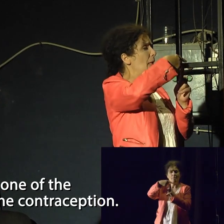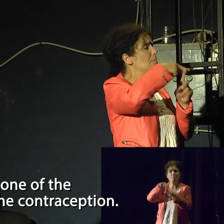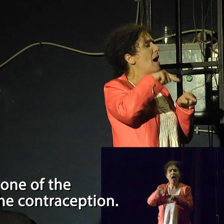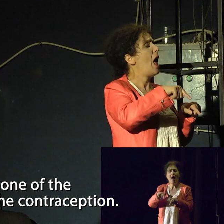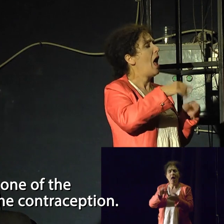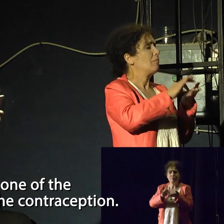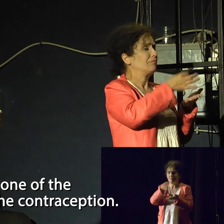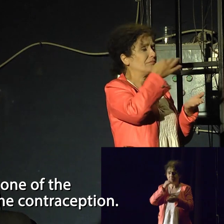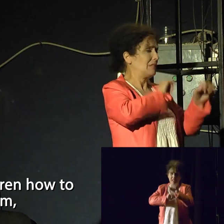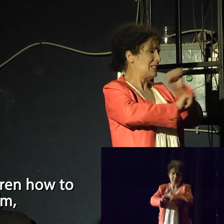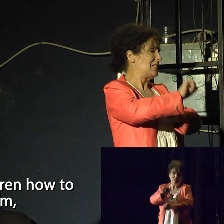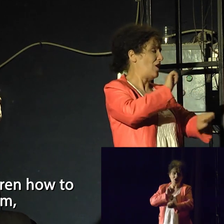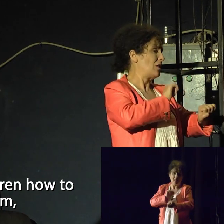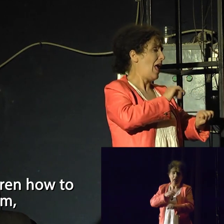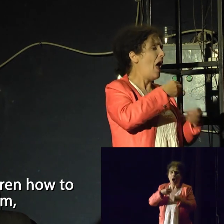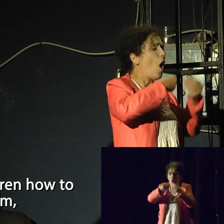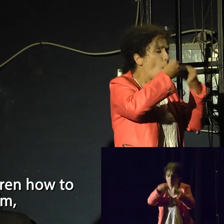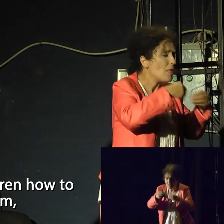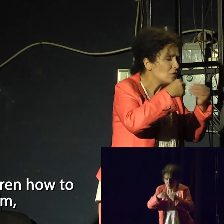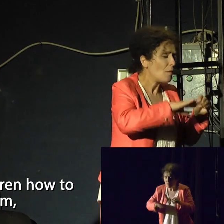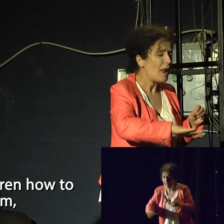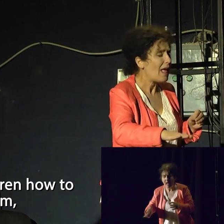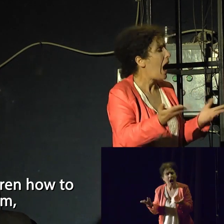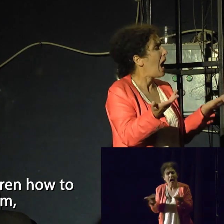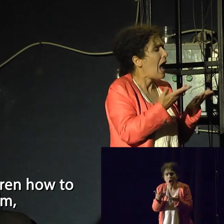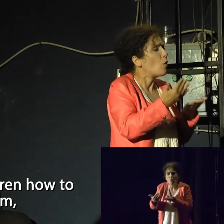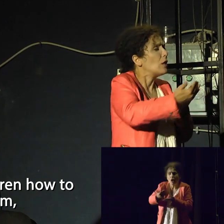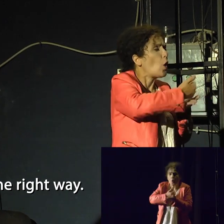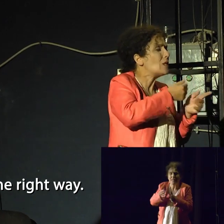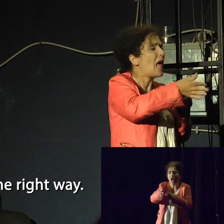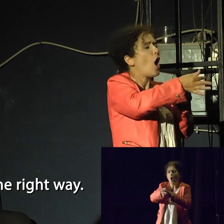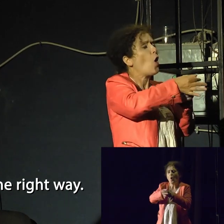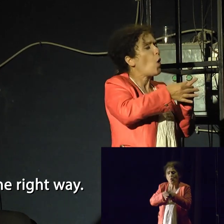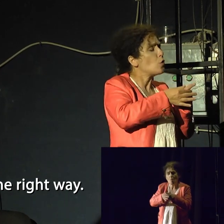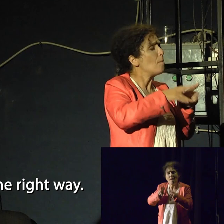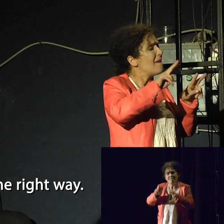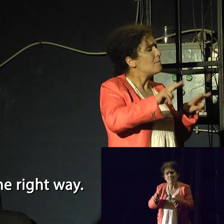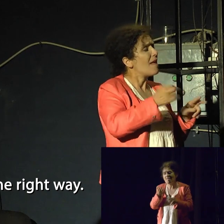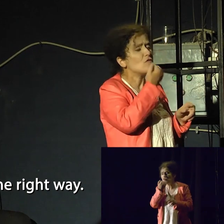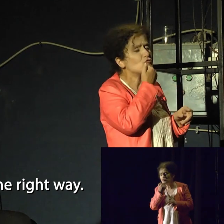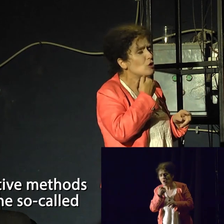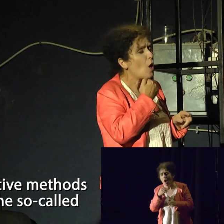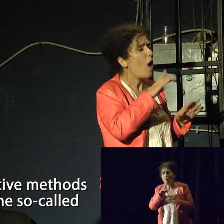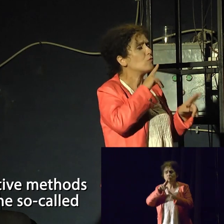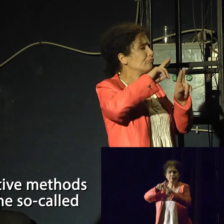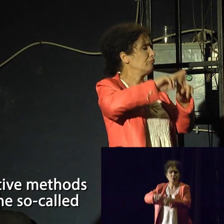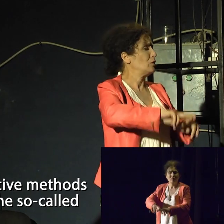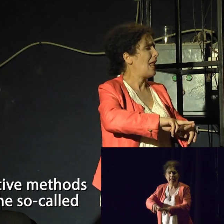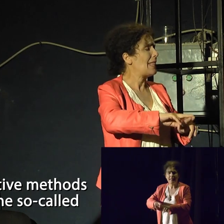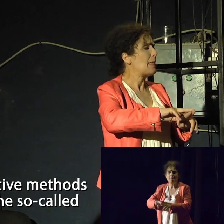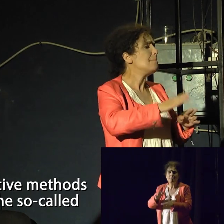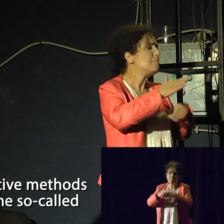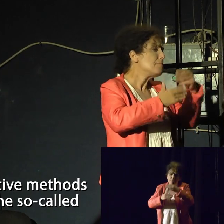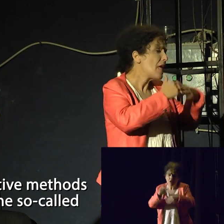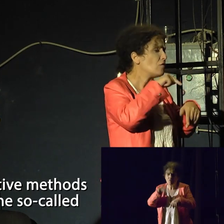тоа е контрацепција. Им објаснуваме на децата како да користат кондом, како правилно да користат кондом, кои се останатите контрацептивни